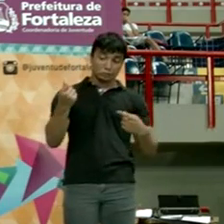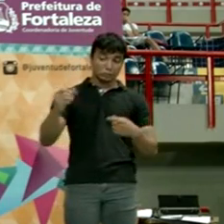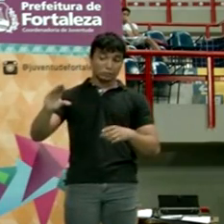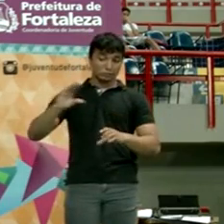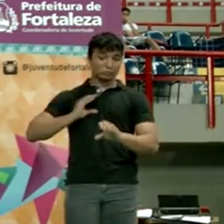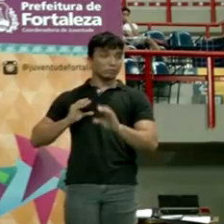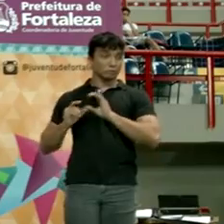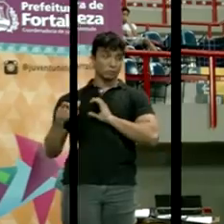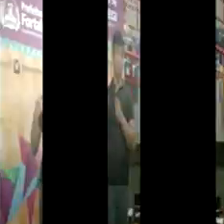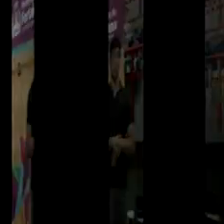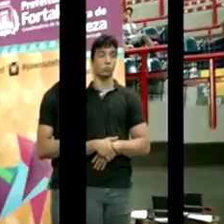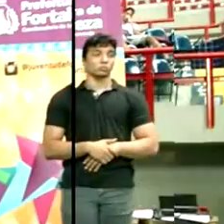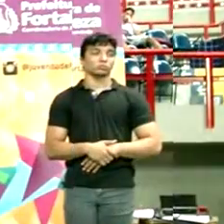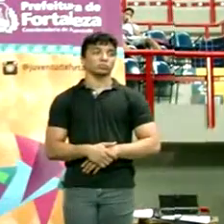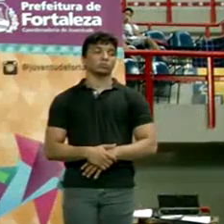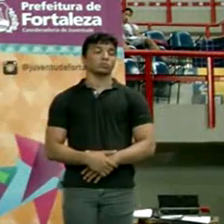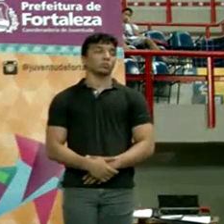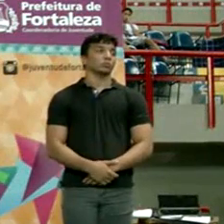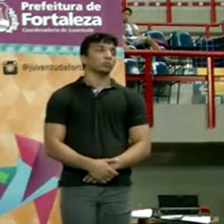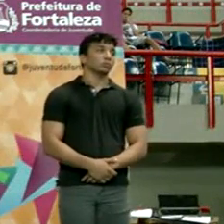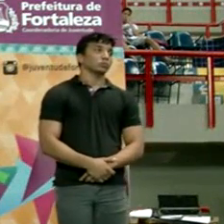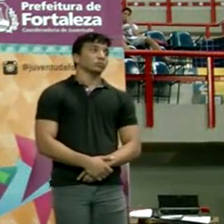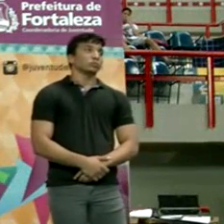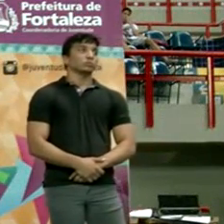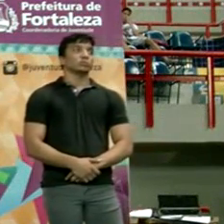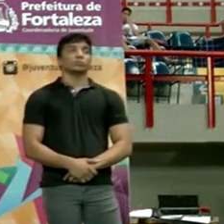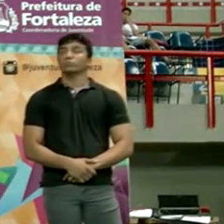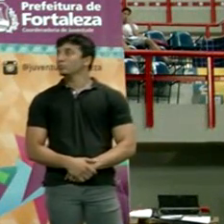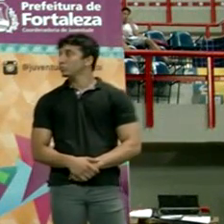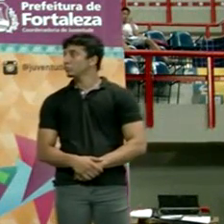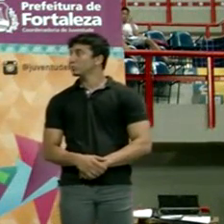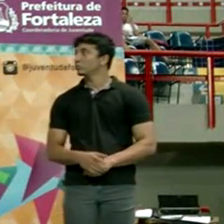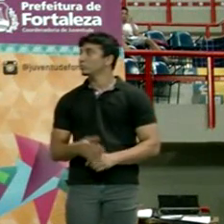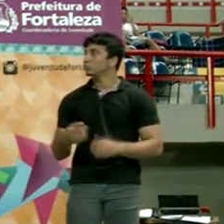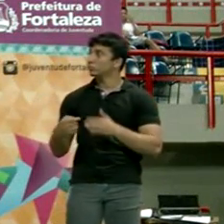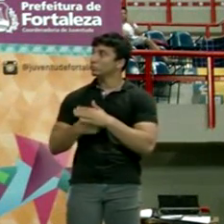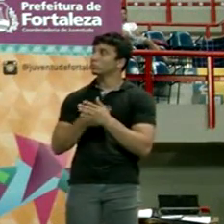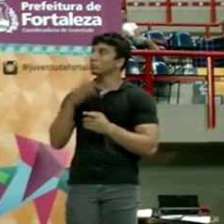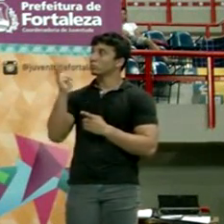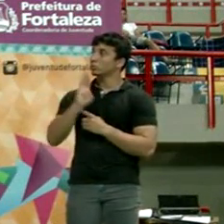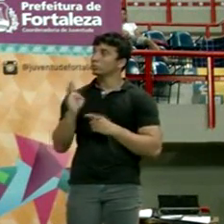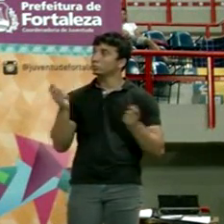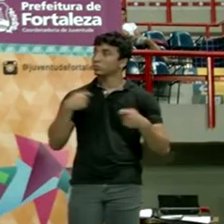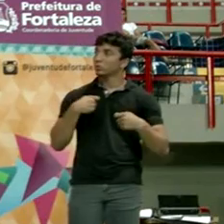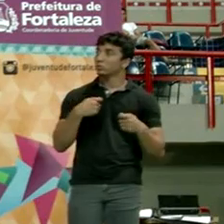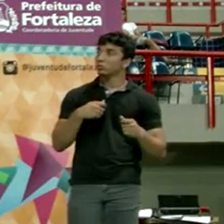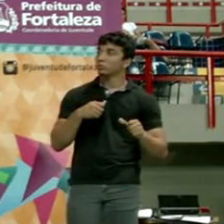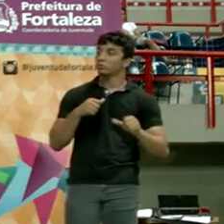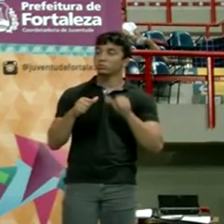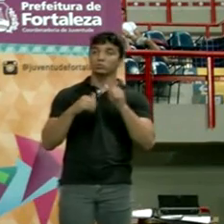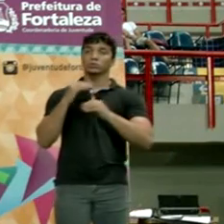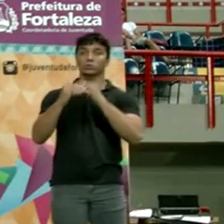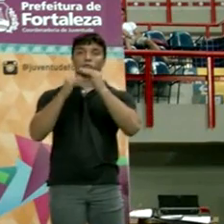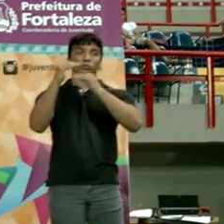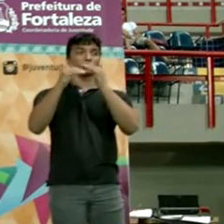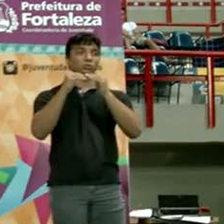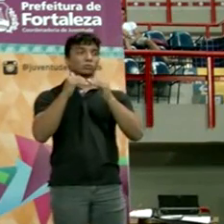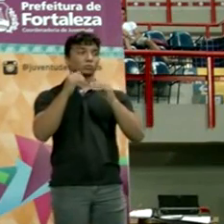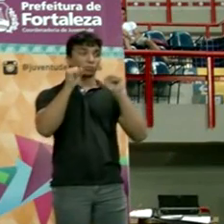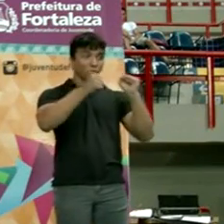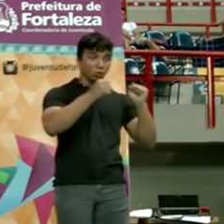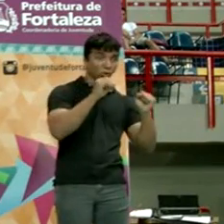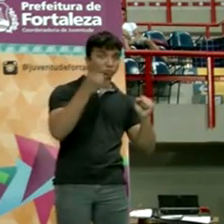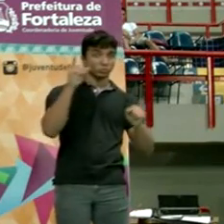muito investimento. Ok? Você está perguntando se o Brasil poderá se tornar um país desenvolvido. Poderá ou